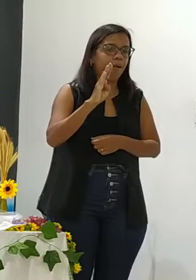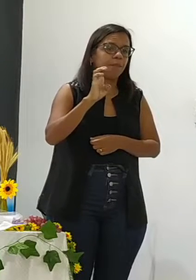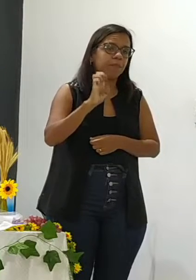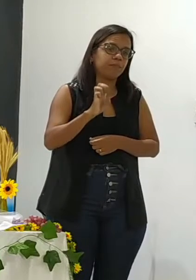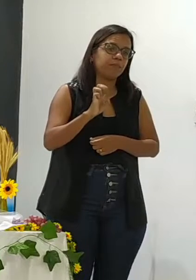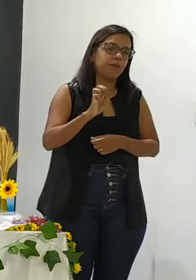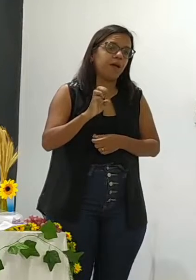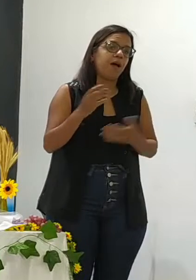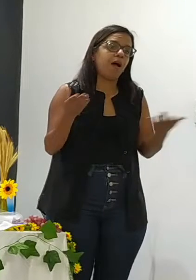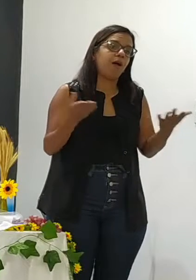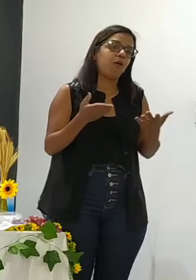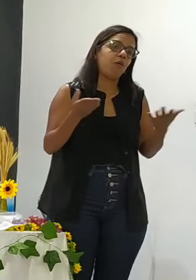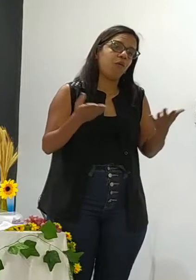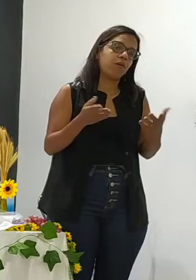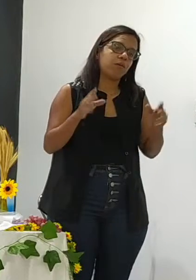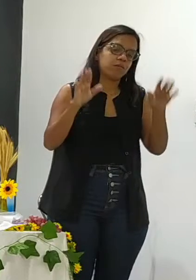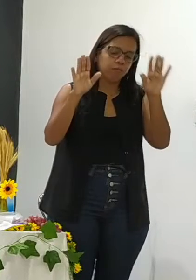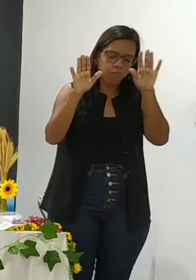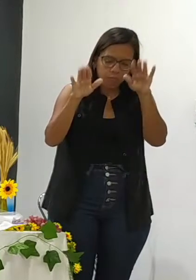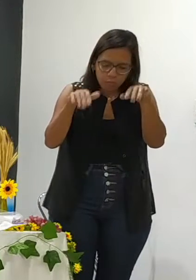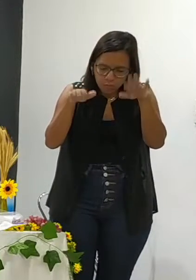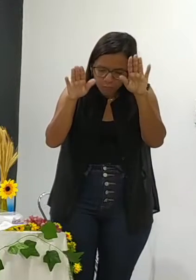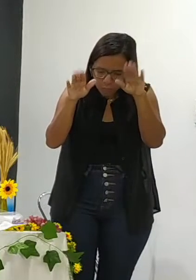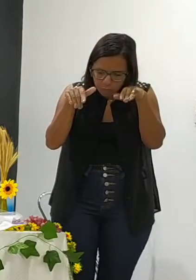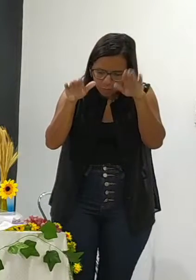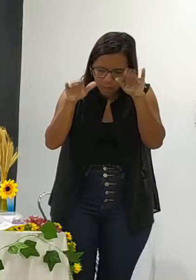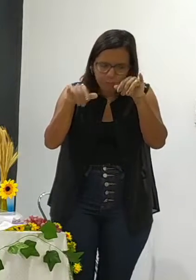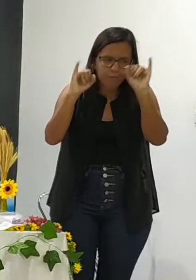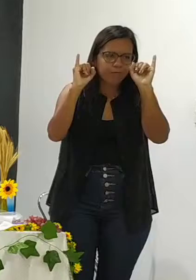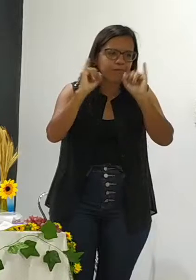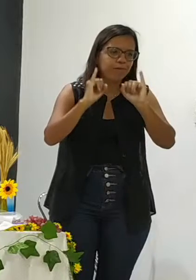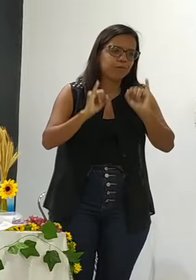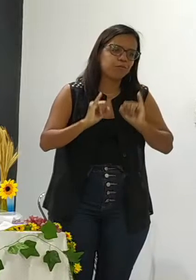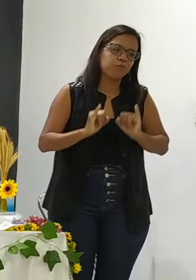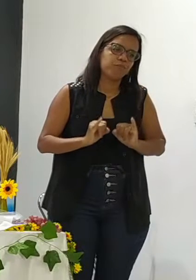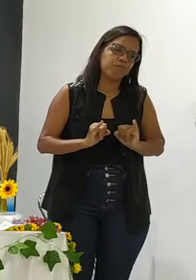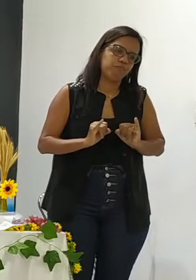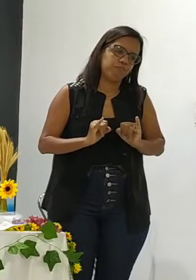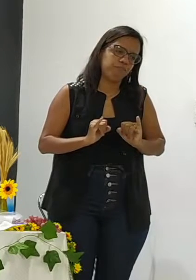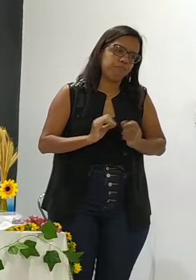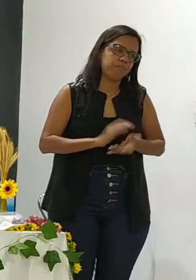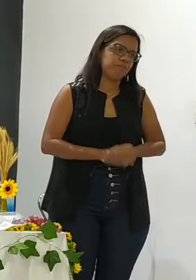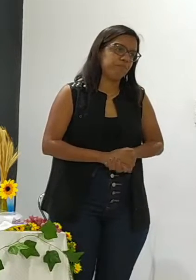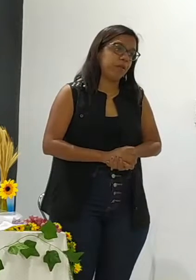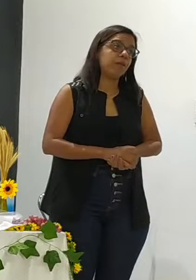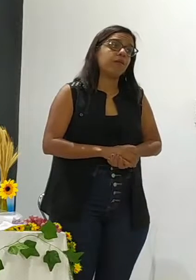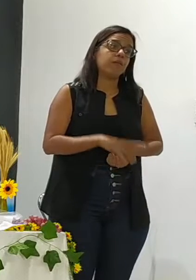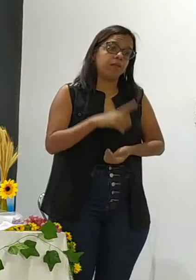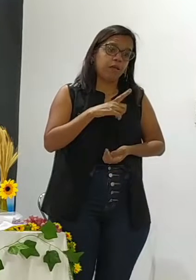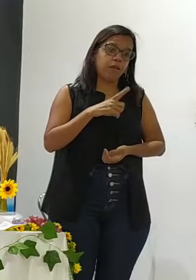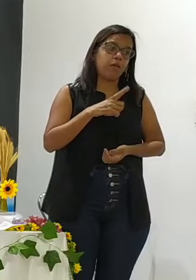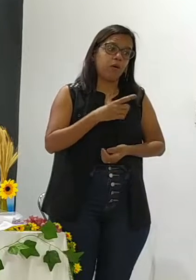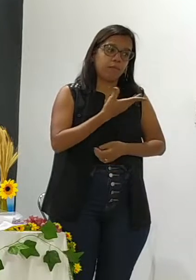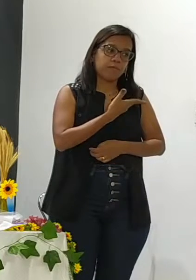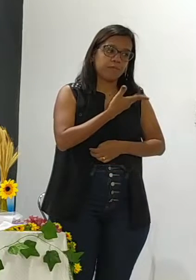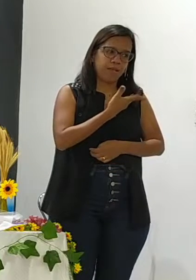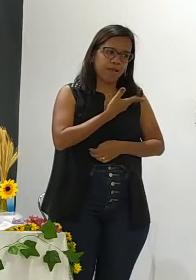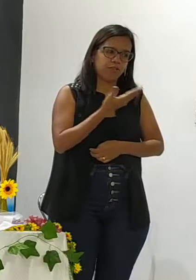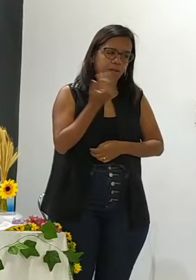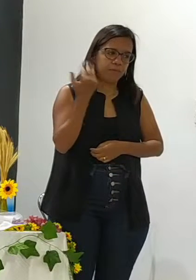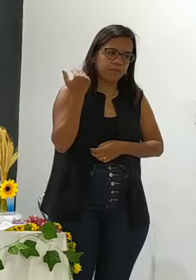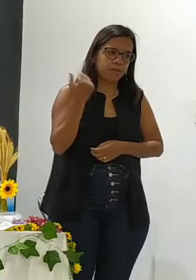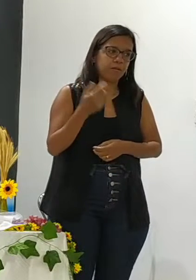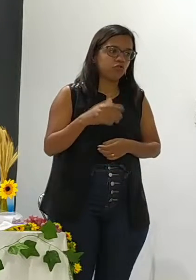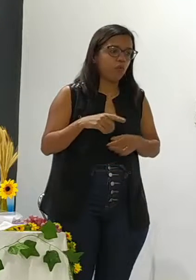deuses. Eles passam a fazer aquilo que não é reto diante do Senhor. Houve uma época que até eles tinham uma amizade lá com o povo